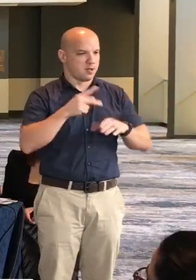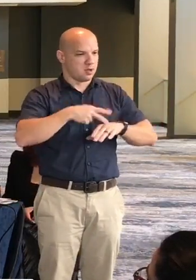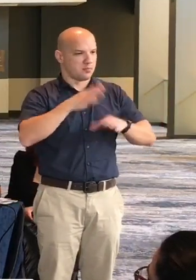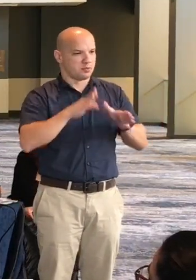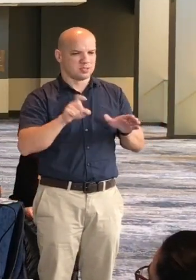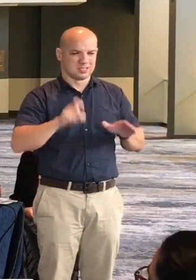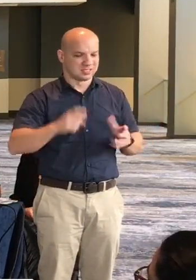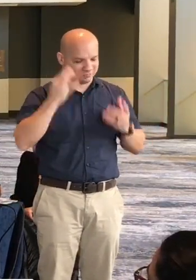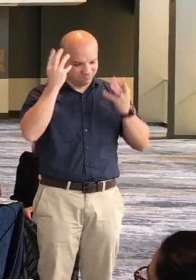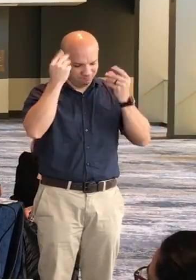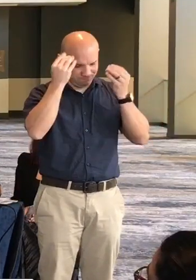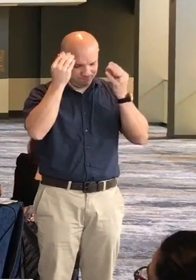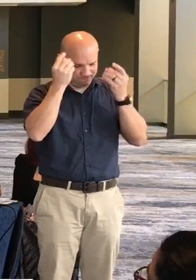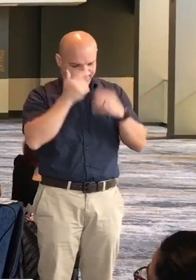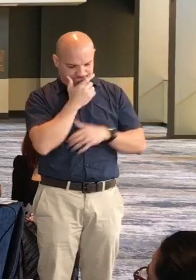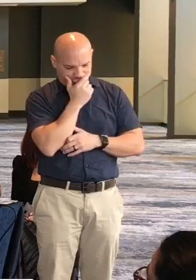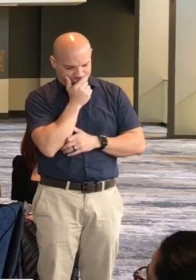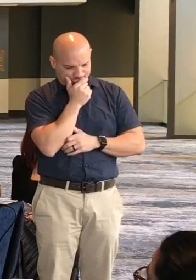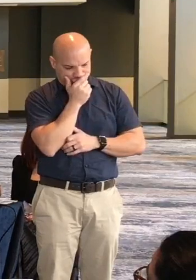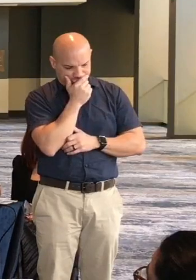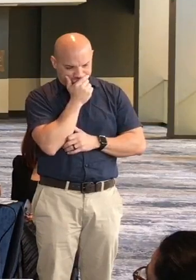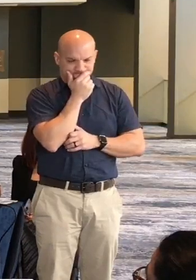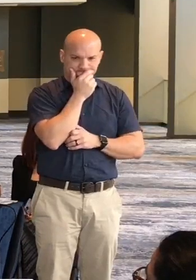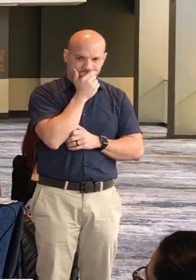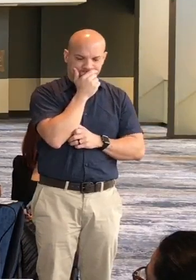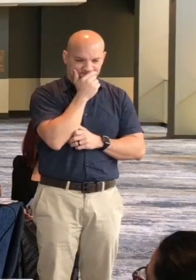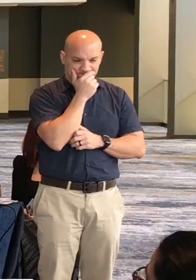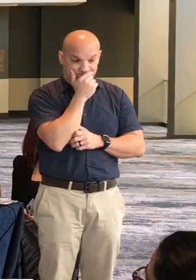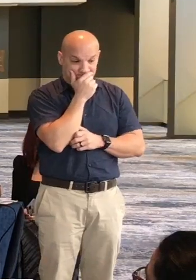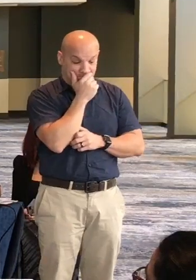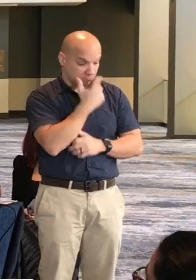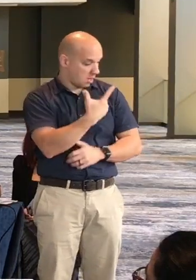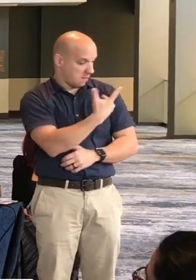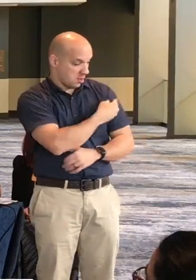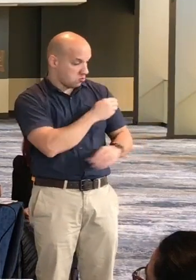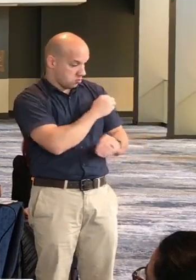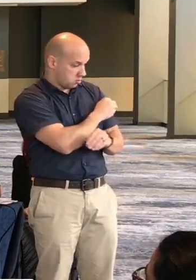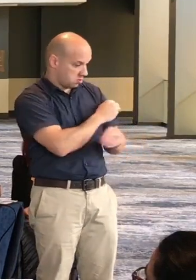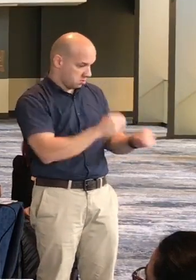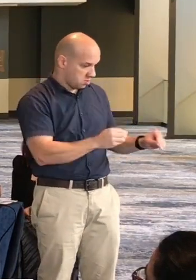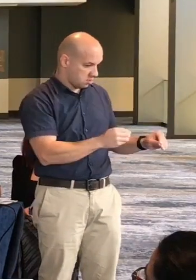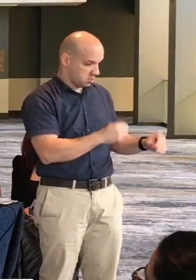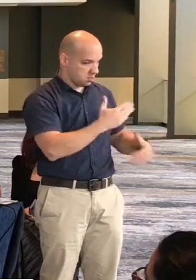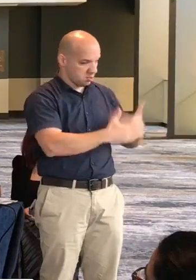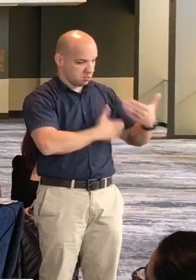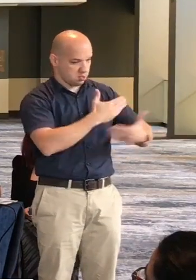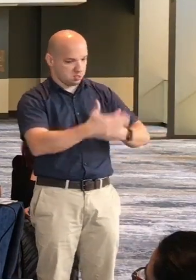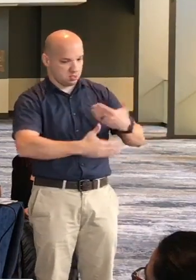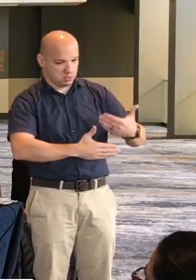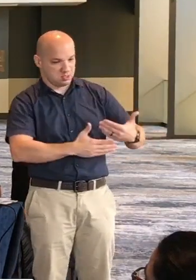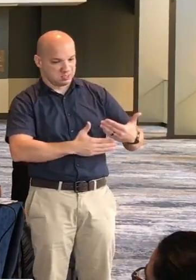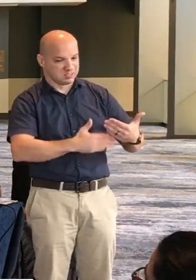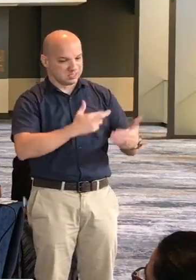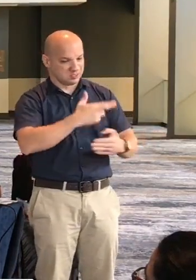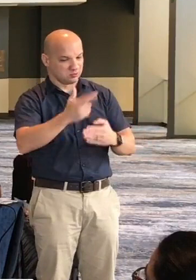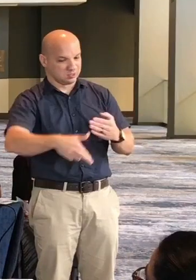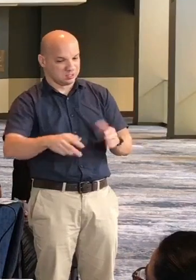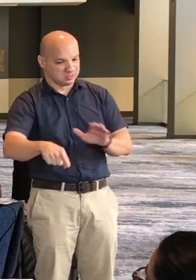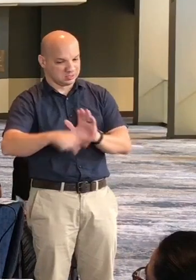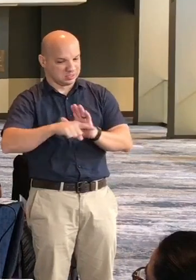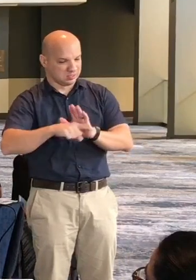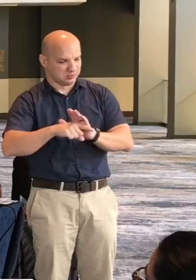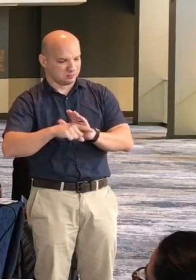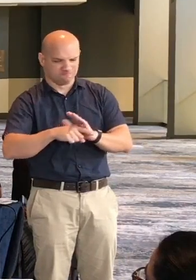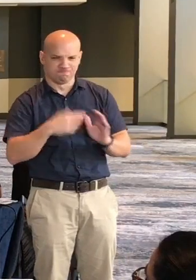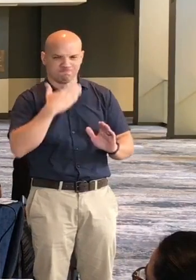que reflexionar en todas estas secuelas que está trayendo y va a traer la no vacunación y